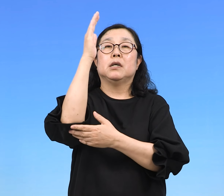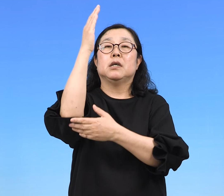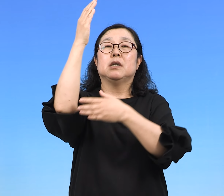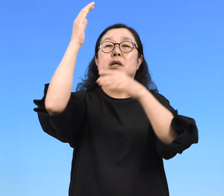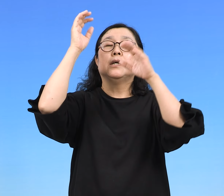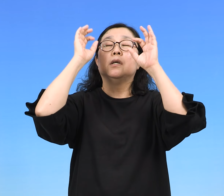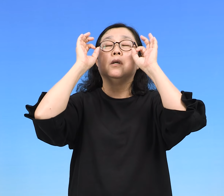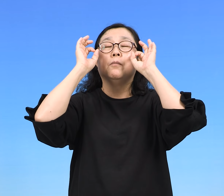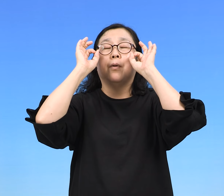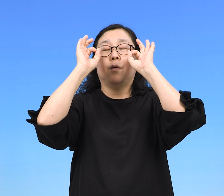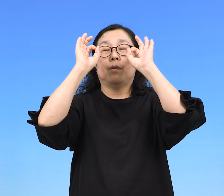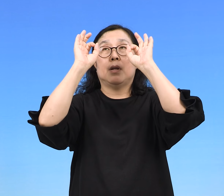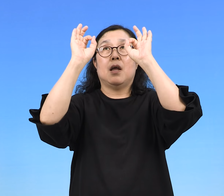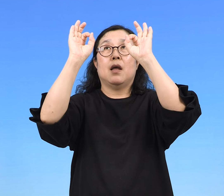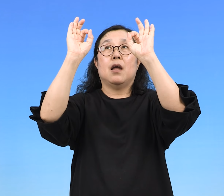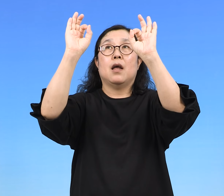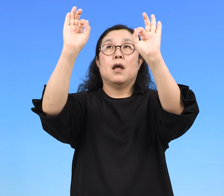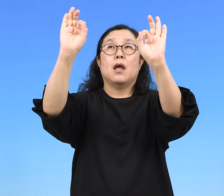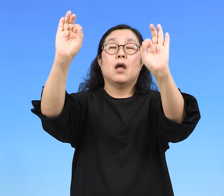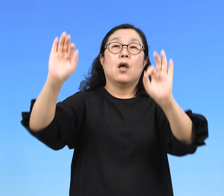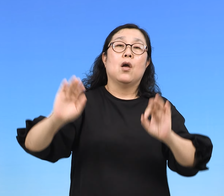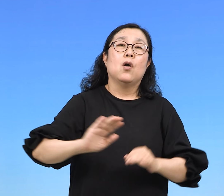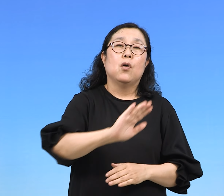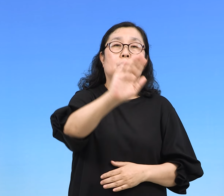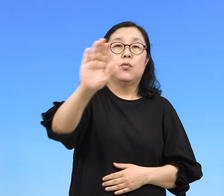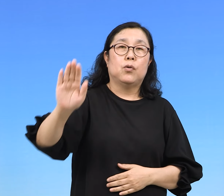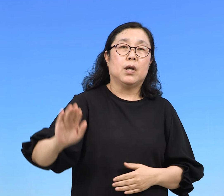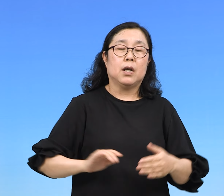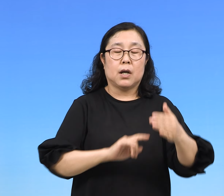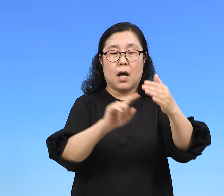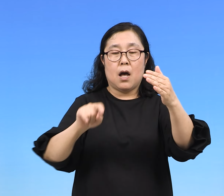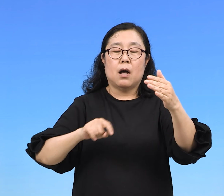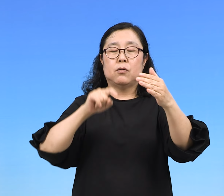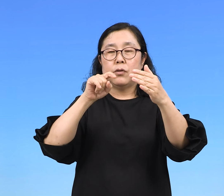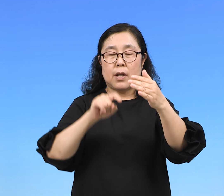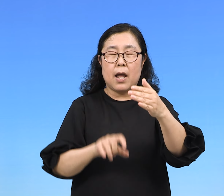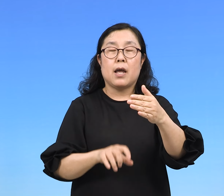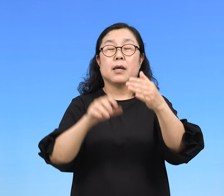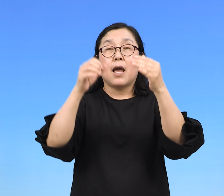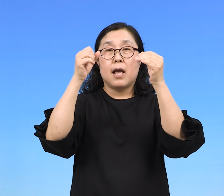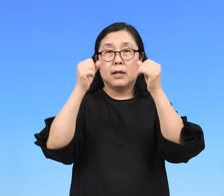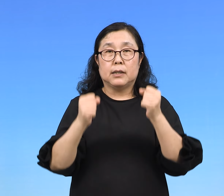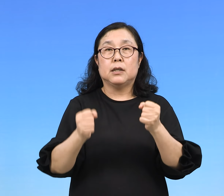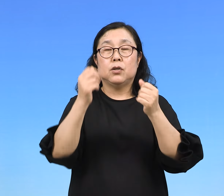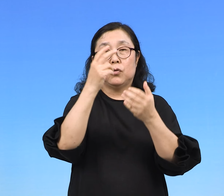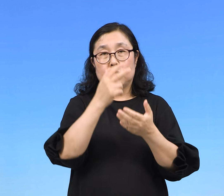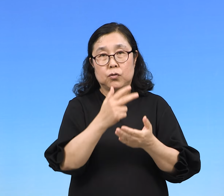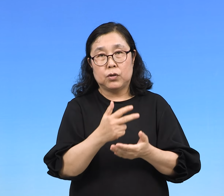여러분, 영안을 열고 우리 가운데 계신 주님,